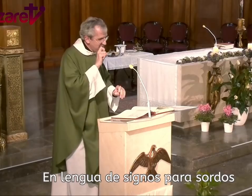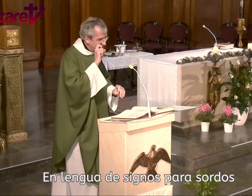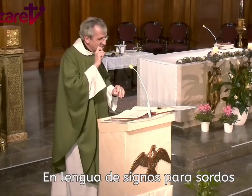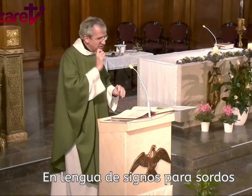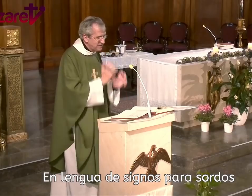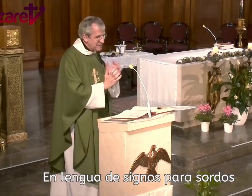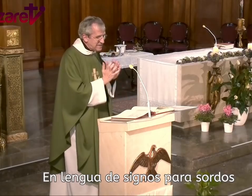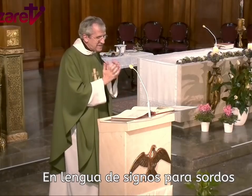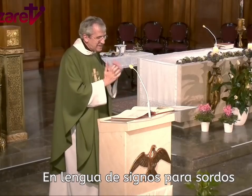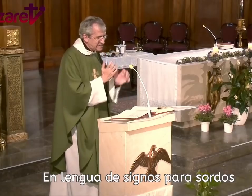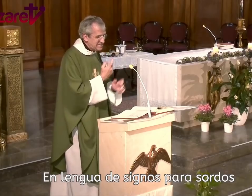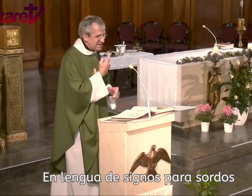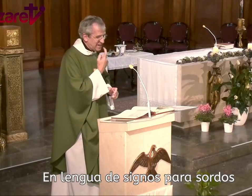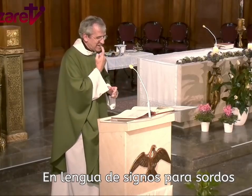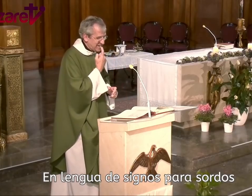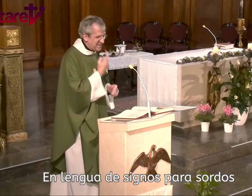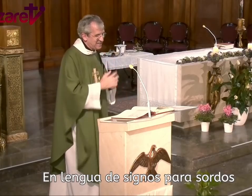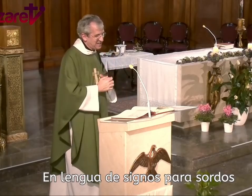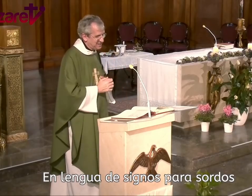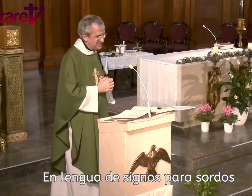llanto Y el rechinar de dientes